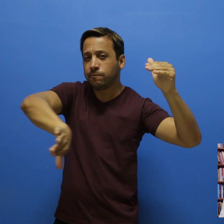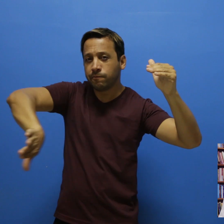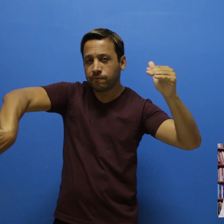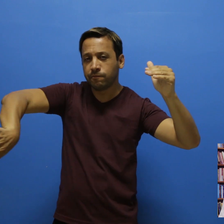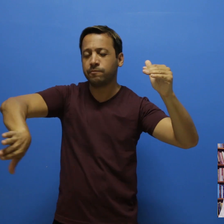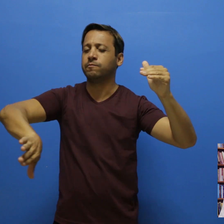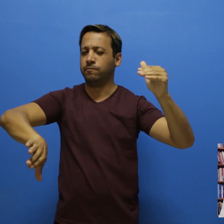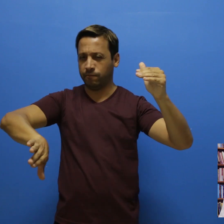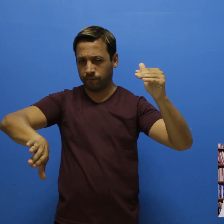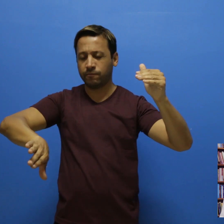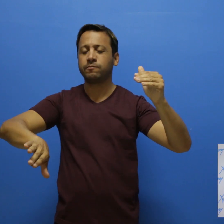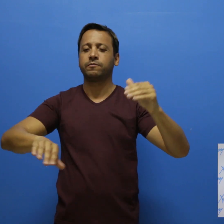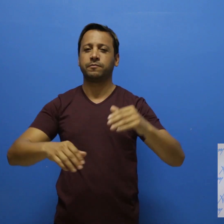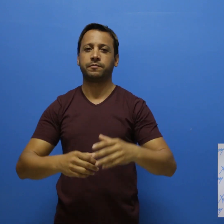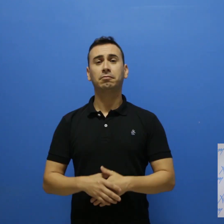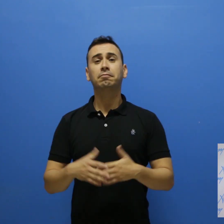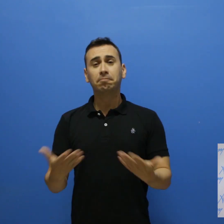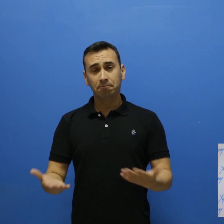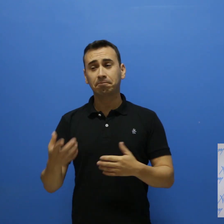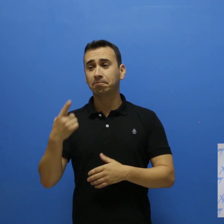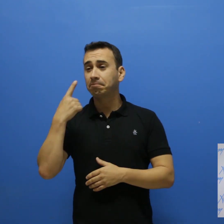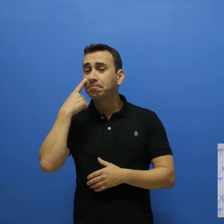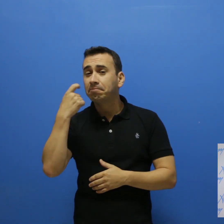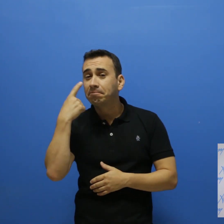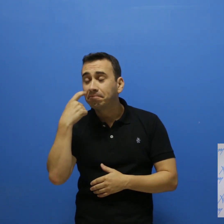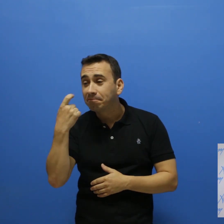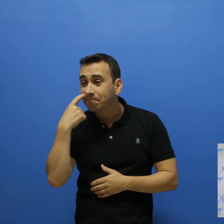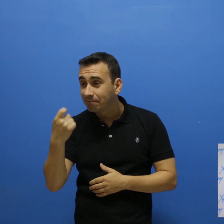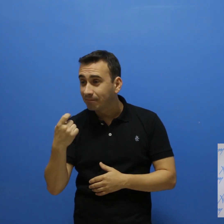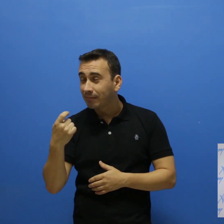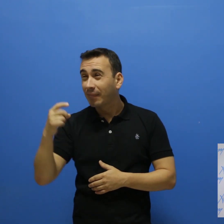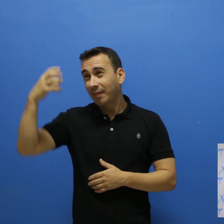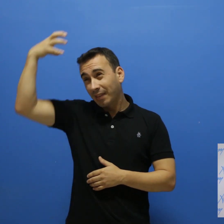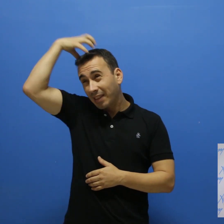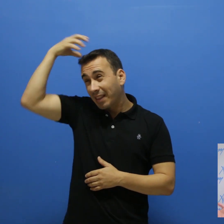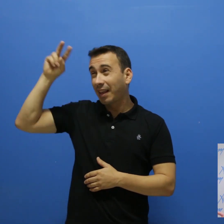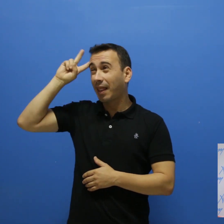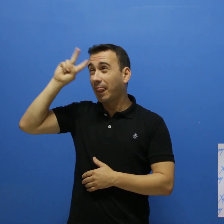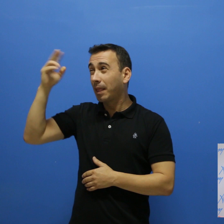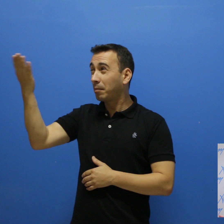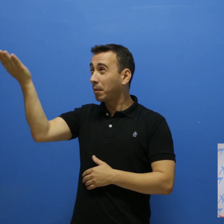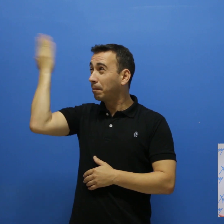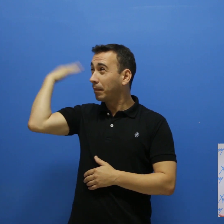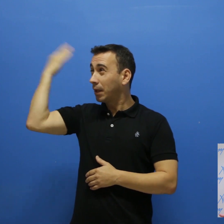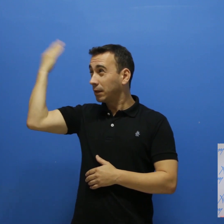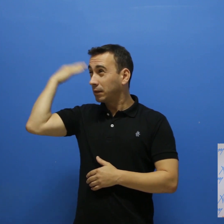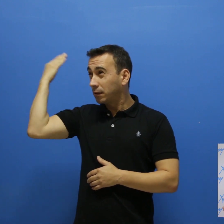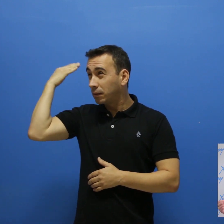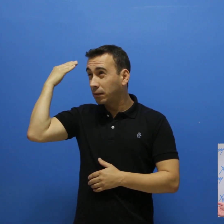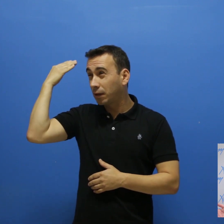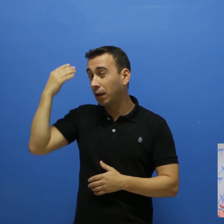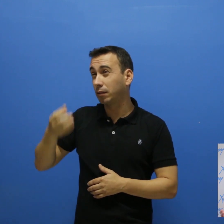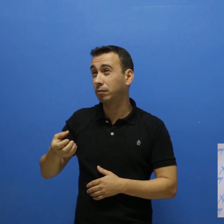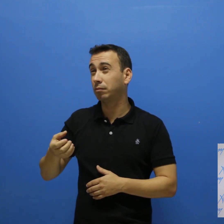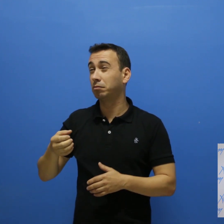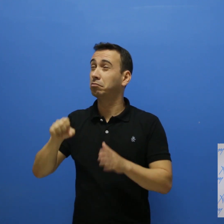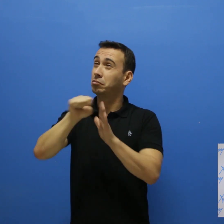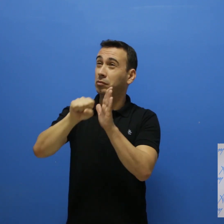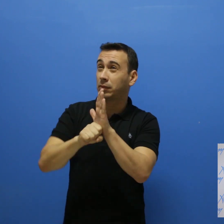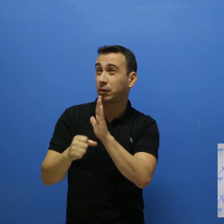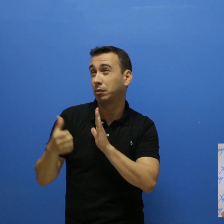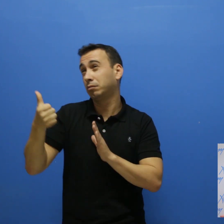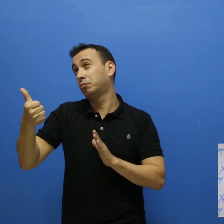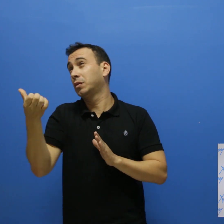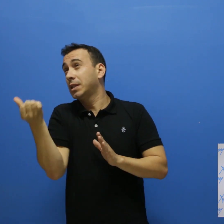fora desse processo. E é curioso que quando a gente se lembra das monarquias absolutas da Idade Moderna, do